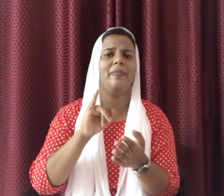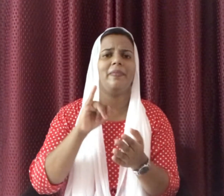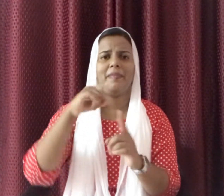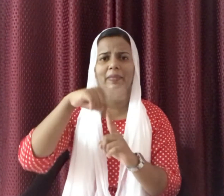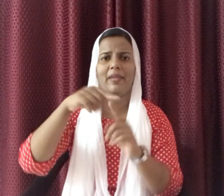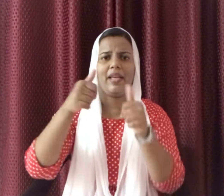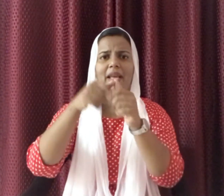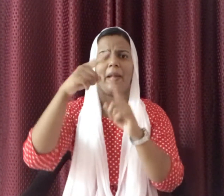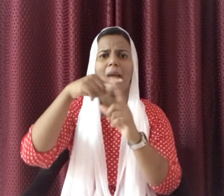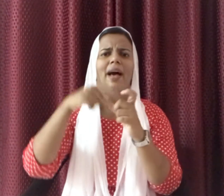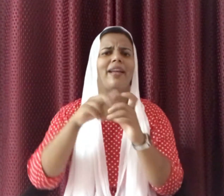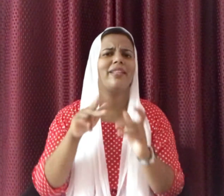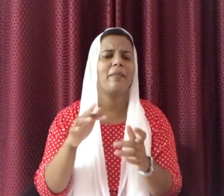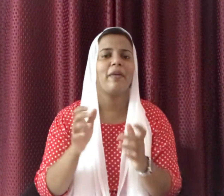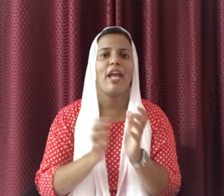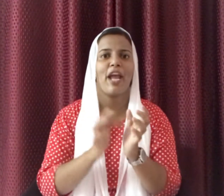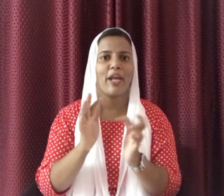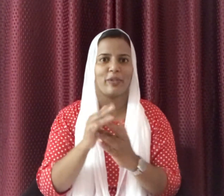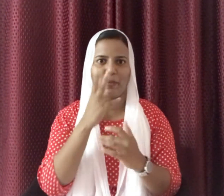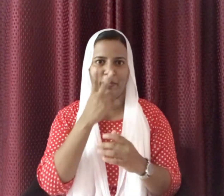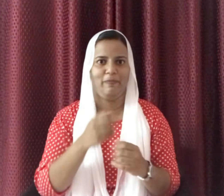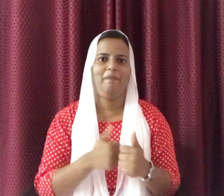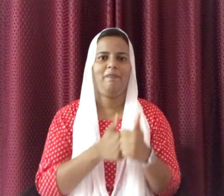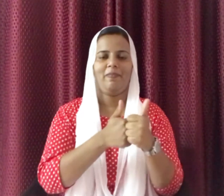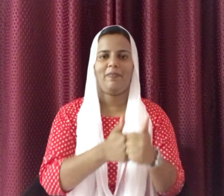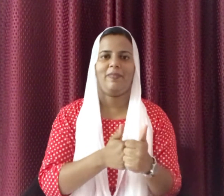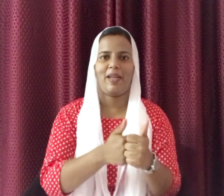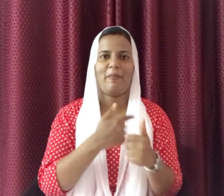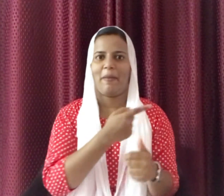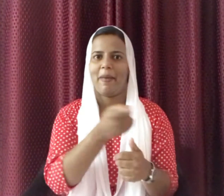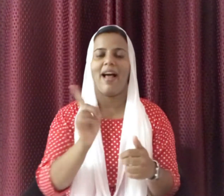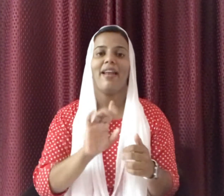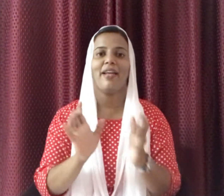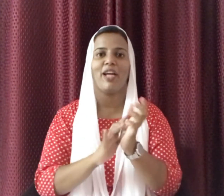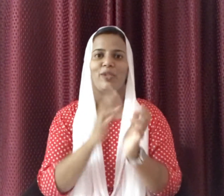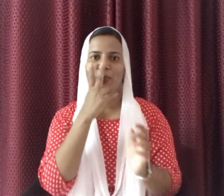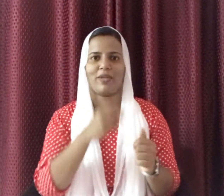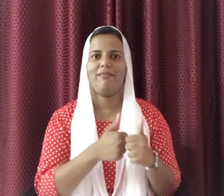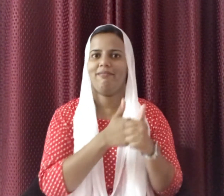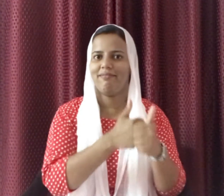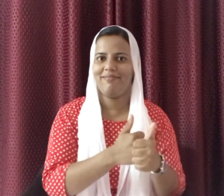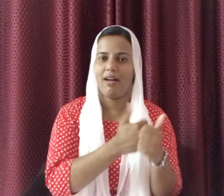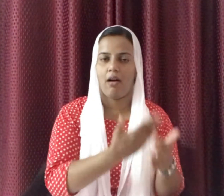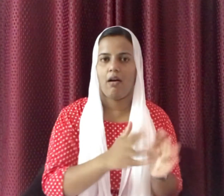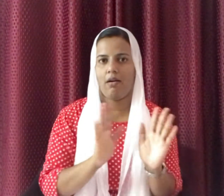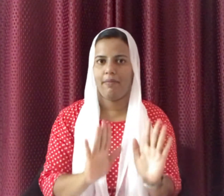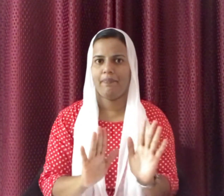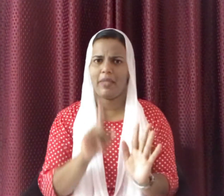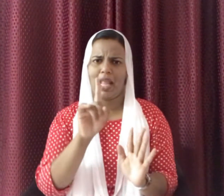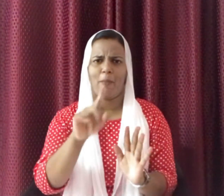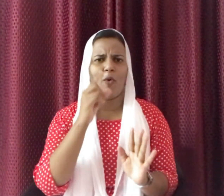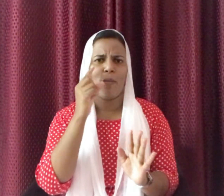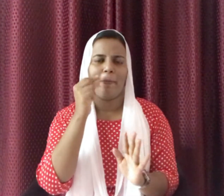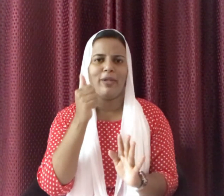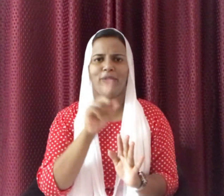യേശുവിനെ അനുകരിക്കുന്നവരാണ്. പൗലോസ് പറഞ്ഞു, നിങ്ങൾ എൻ്റെ അനുകാരികളായിരിക്കും എന്ന് പറഞ്ഞു. അപ്പോൾ ഒരാളെ, ഒരു വ്യക്തിയെ, അല്ലെങ്കിൽ